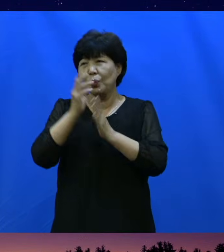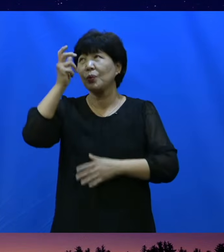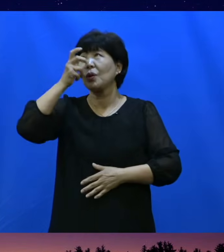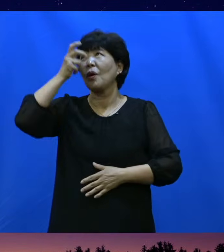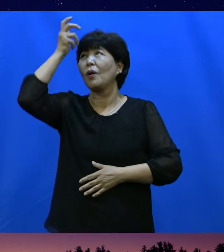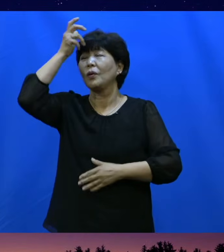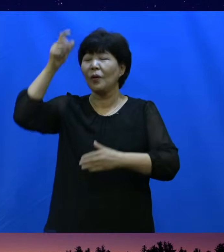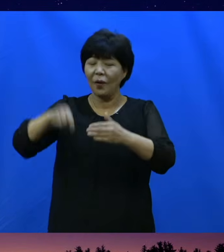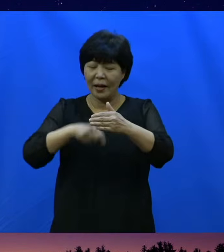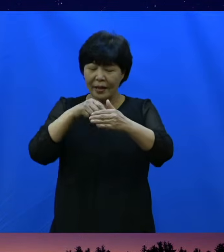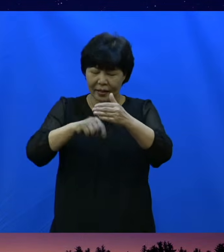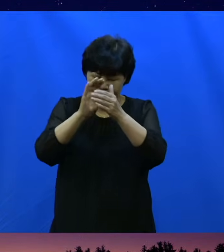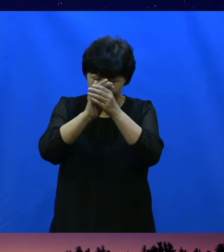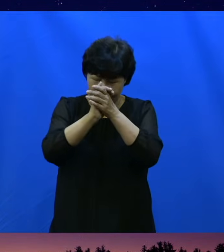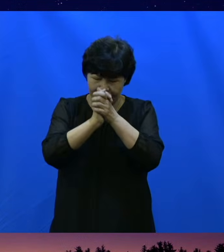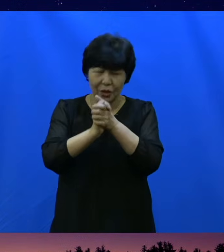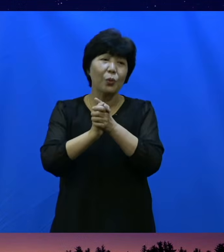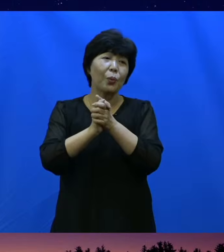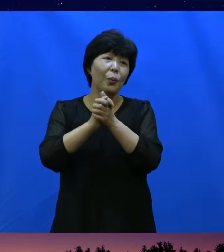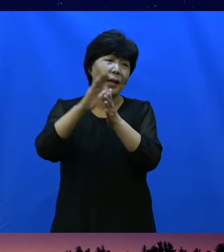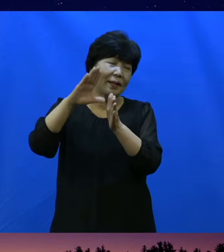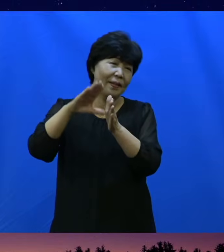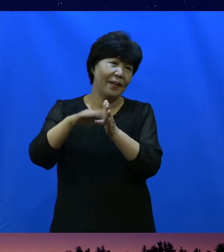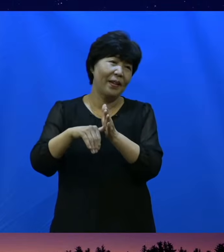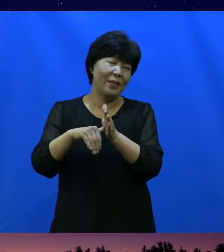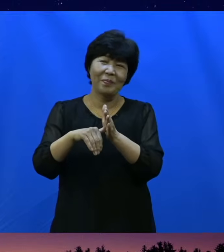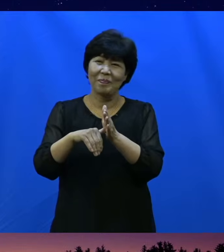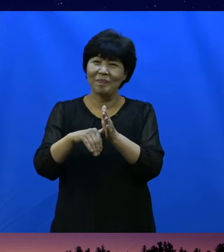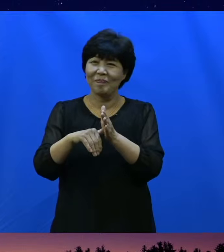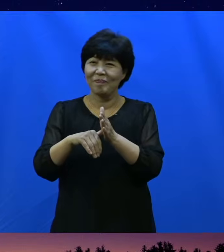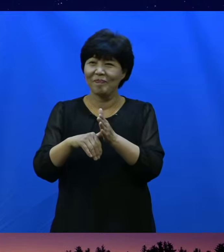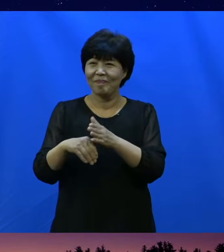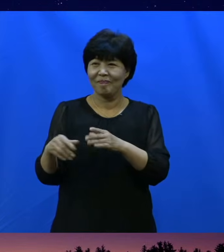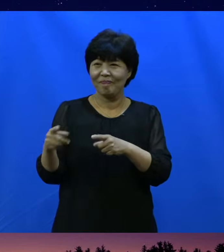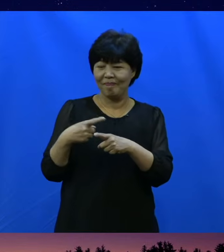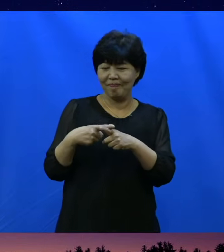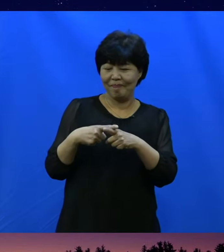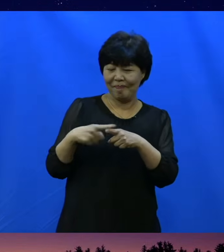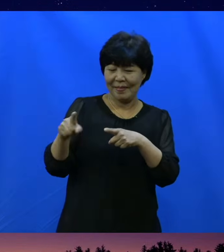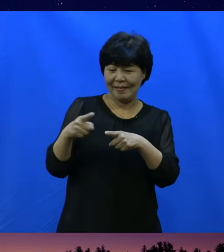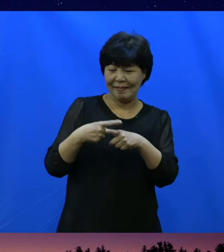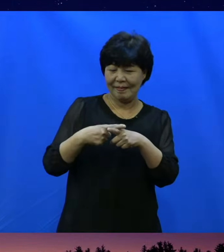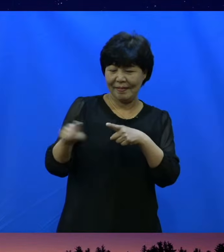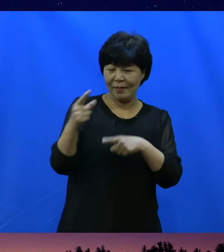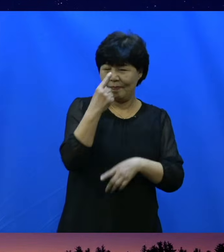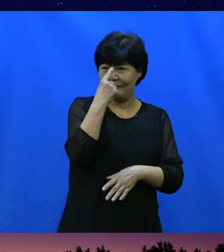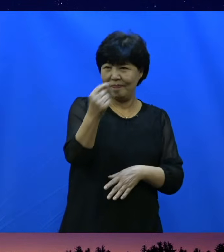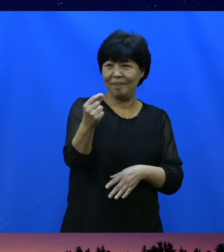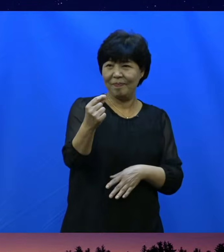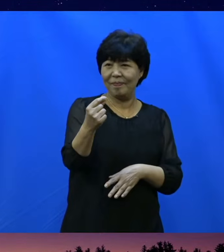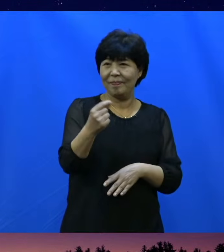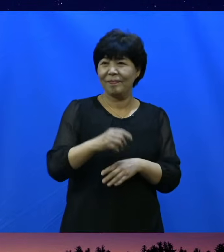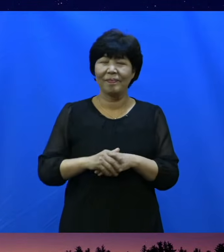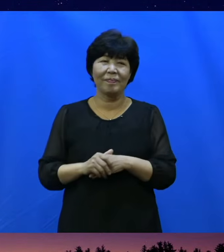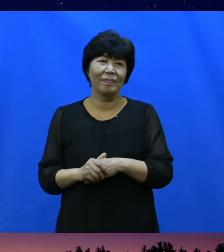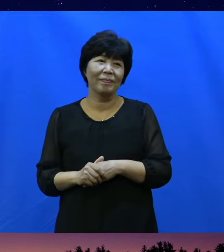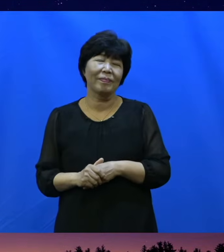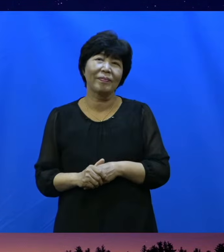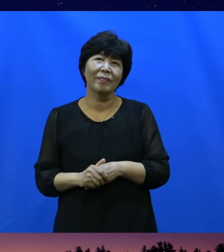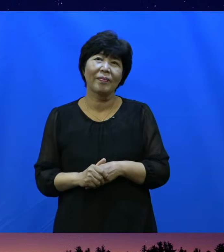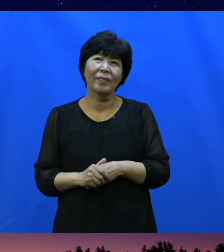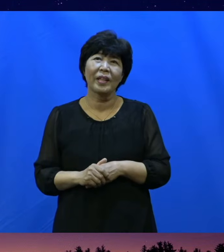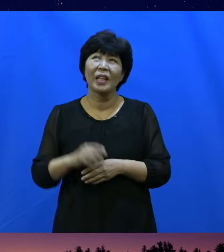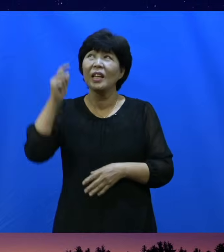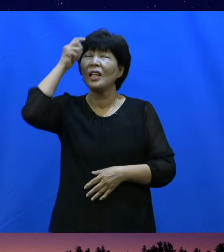어때요? 말씀의 날이 아주 그냥 예리하겠죠, 그죠? 여러분, 우리의